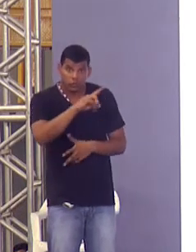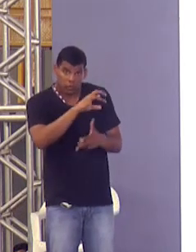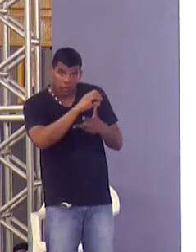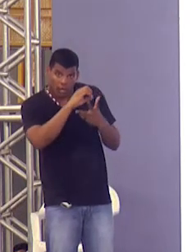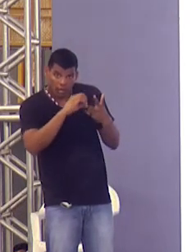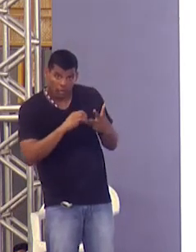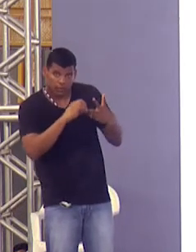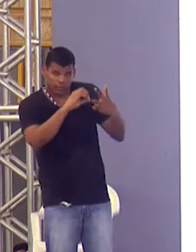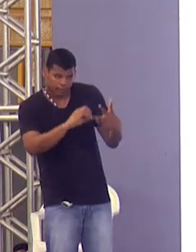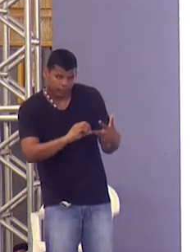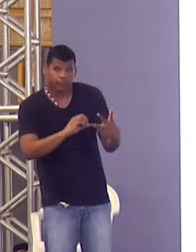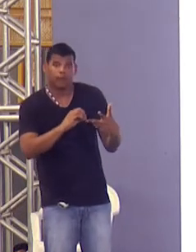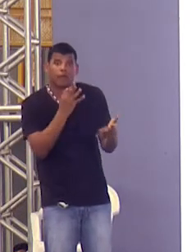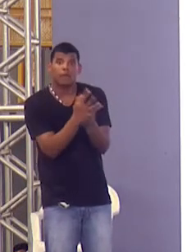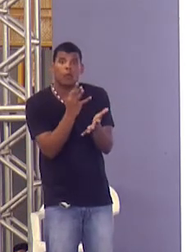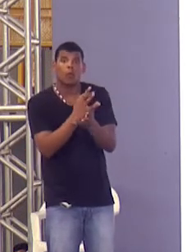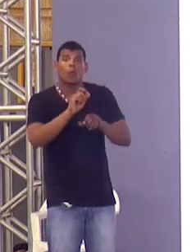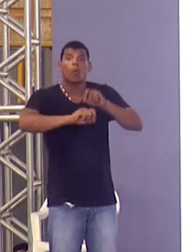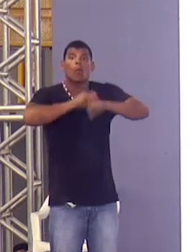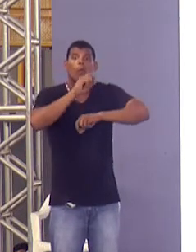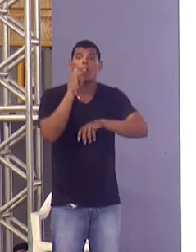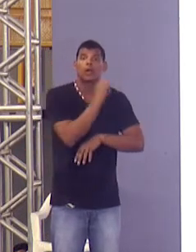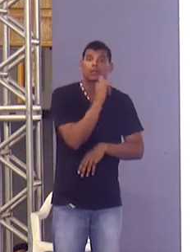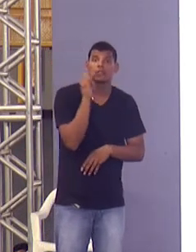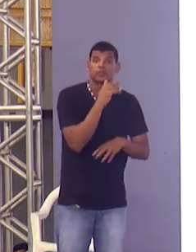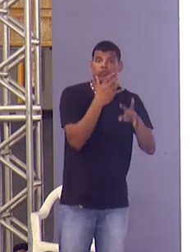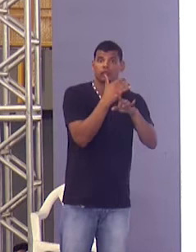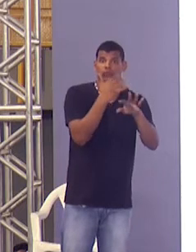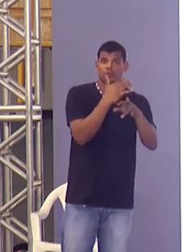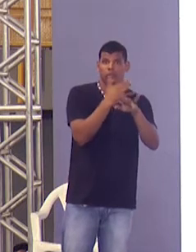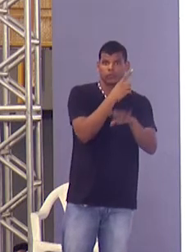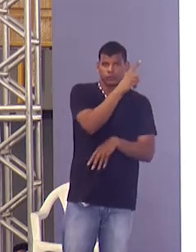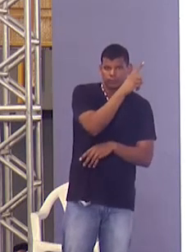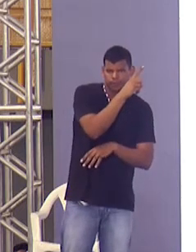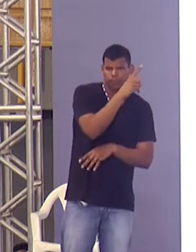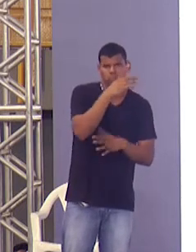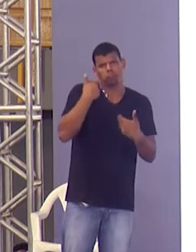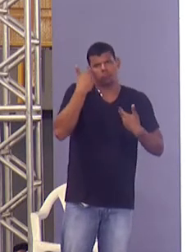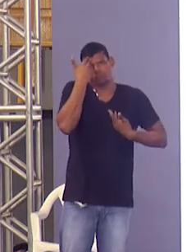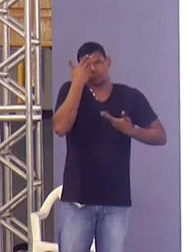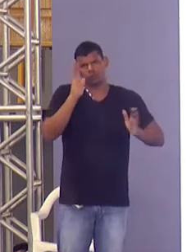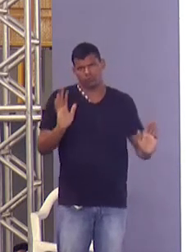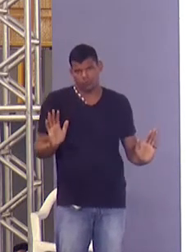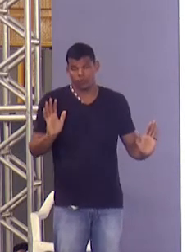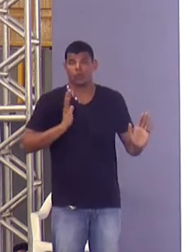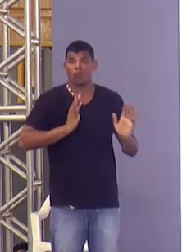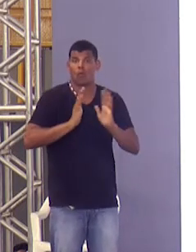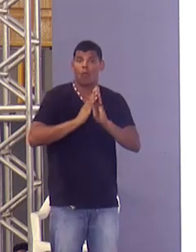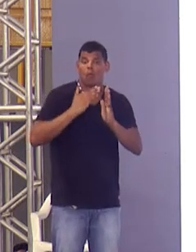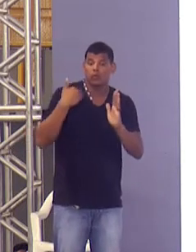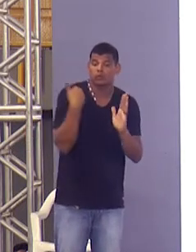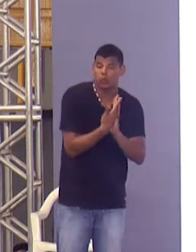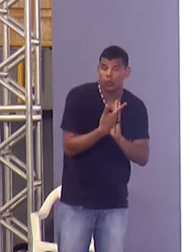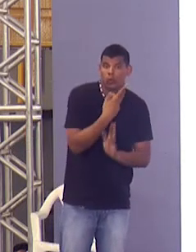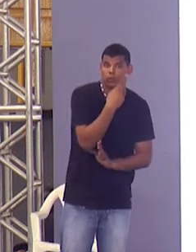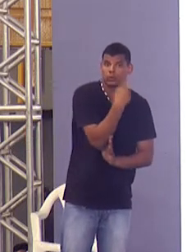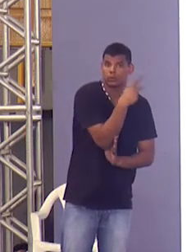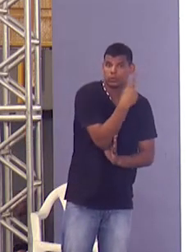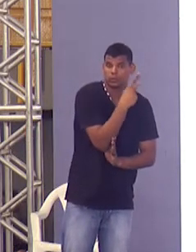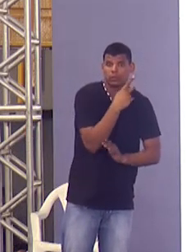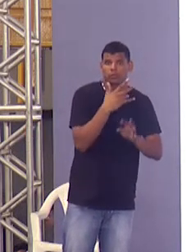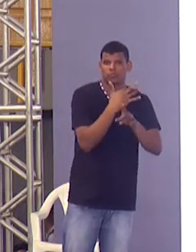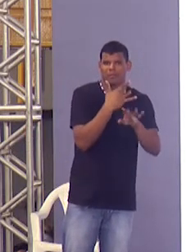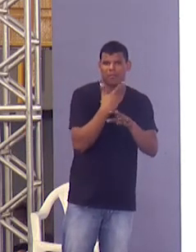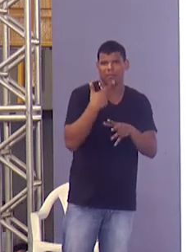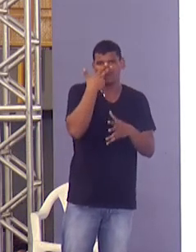Enem, faltou energia numa determinada cidade. Então, algumas escolas dessa cidade